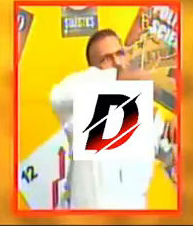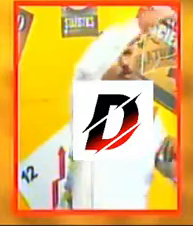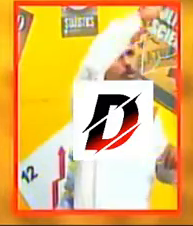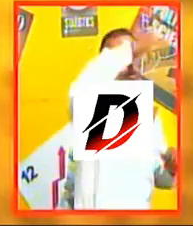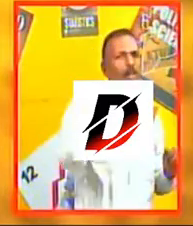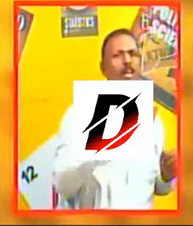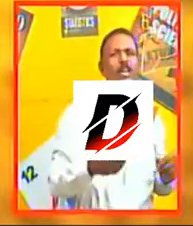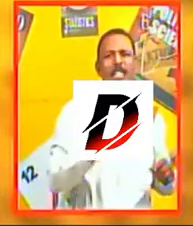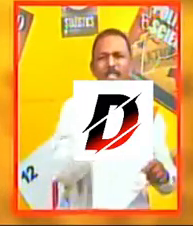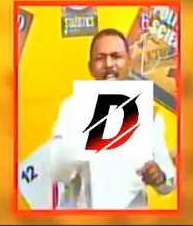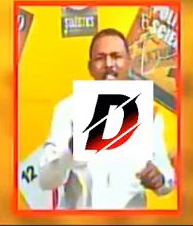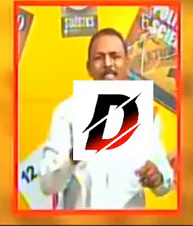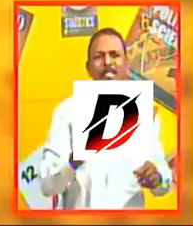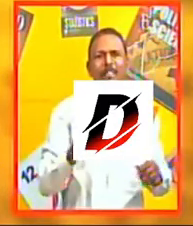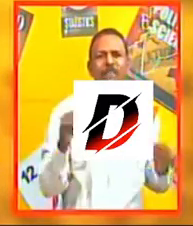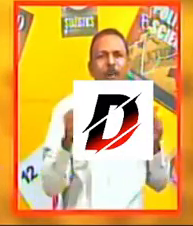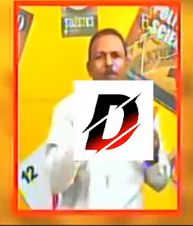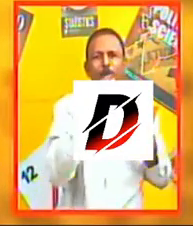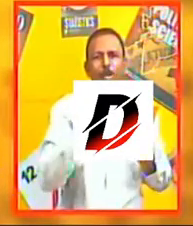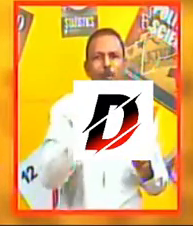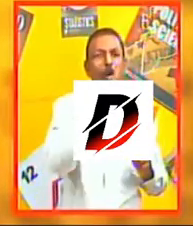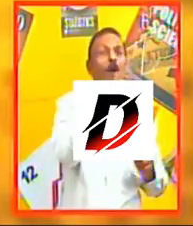பார்த்தா எப்படி தான் ஆன்சர் பண்ணுறது, முயற்சி பண்ணுங்க.